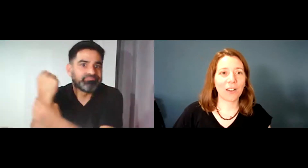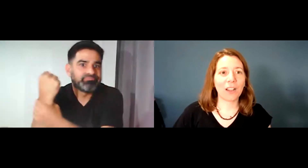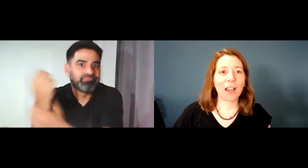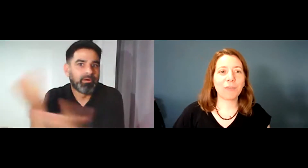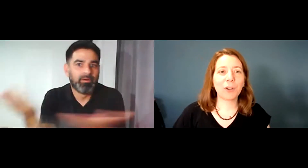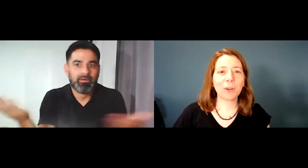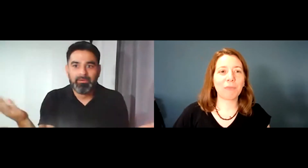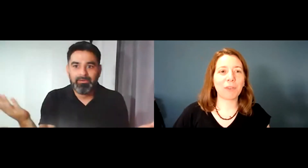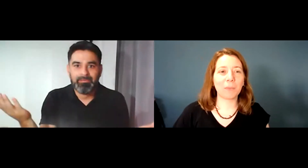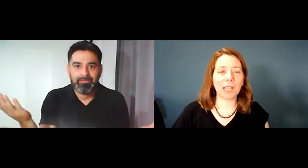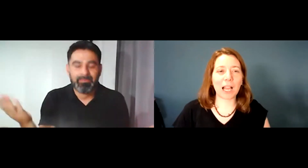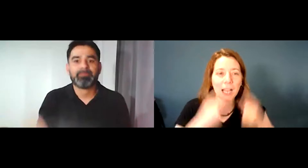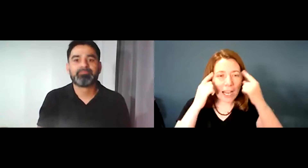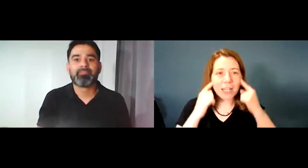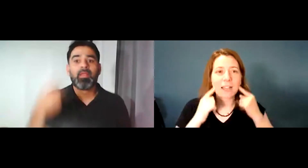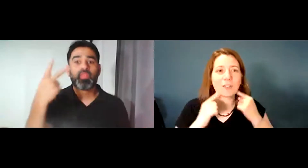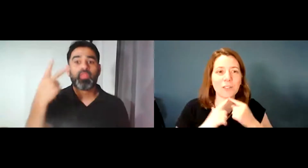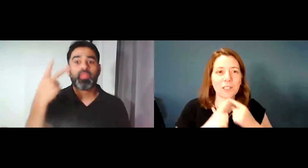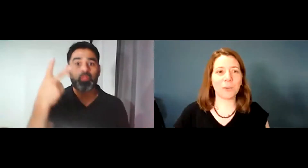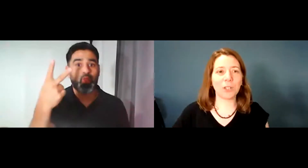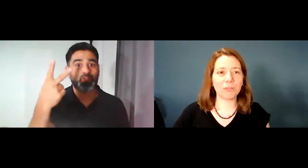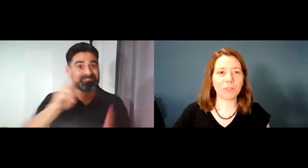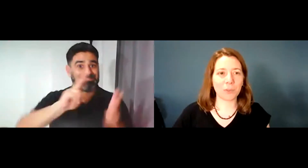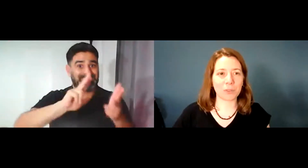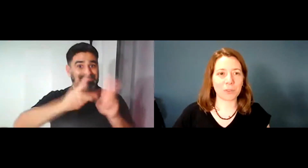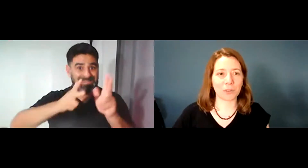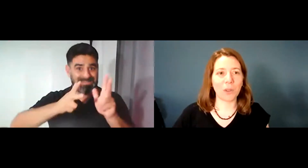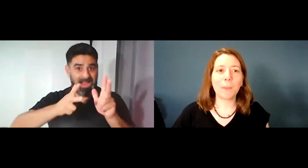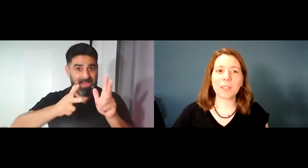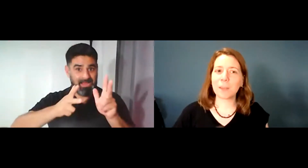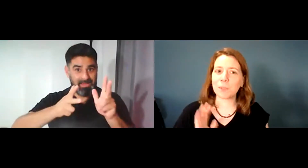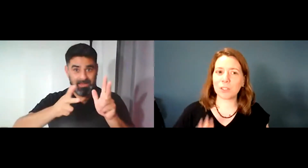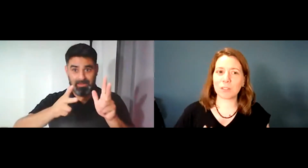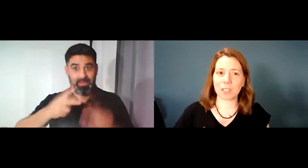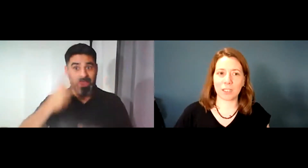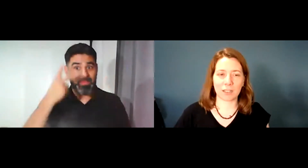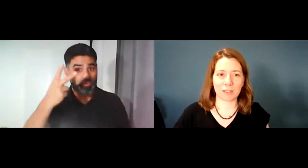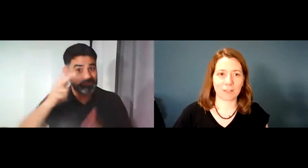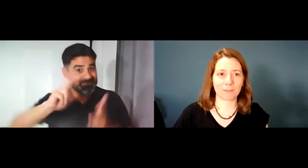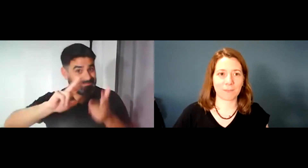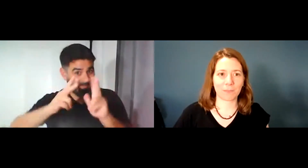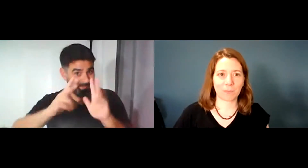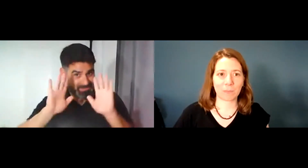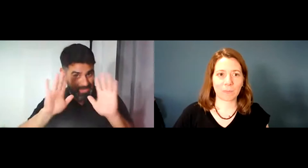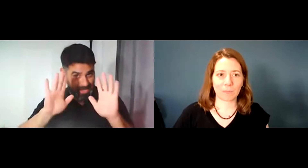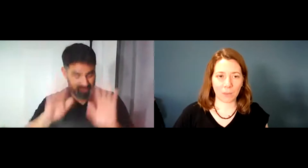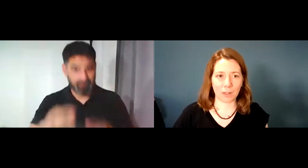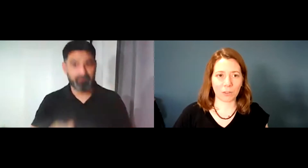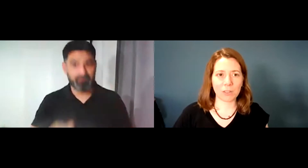la forma de la cara, sos el dibujito famoso. Pensamos en dos señas. A ver, dos